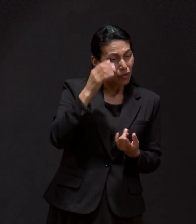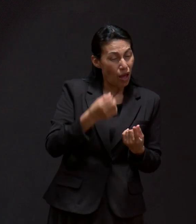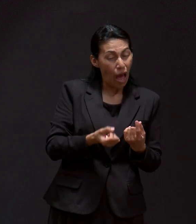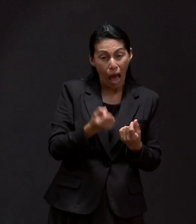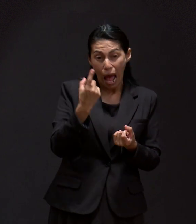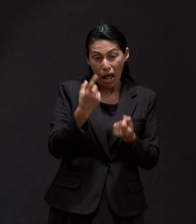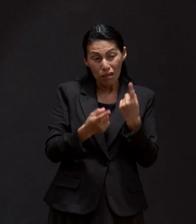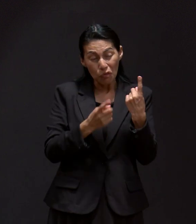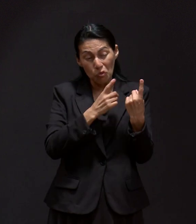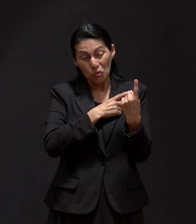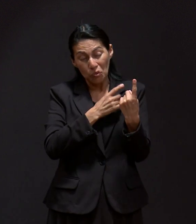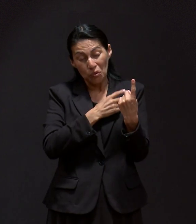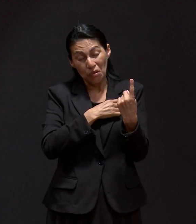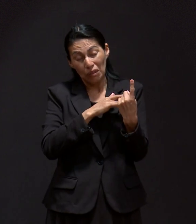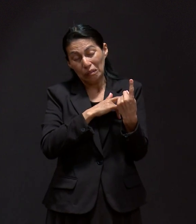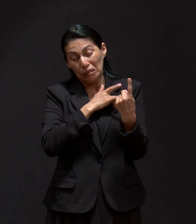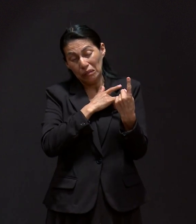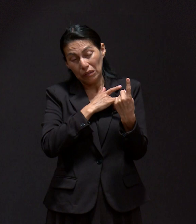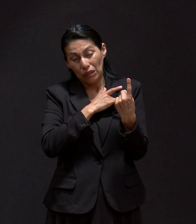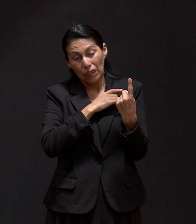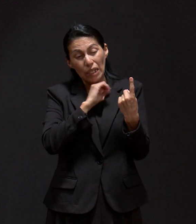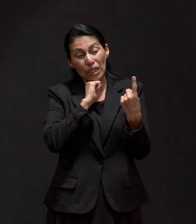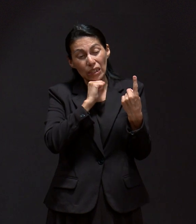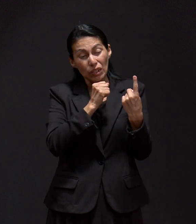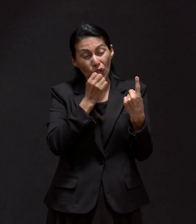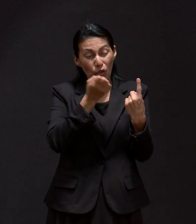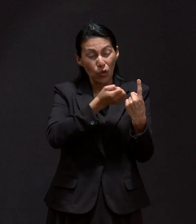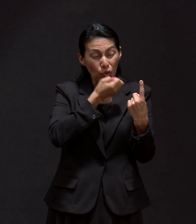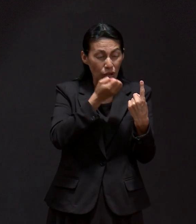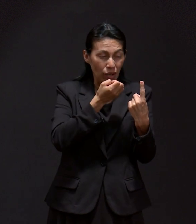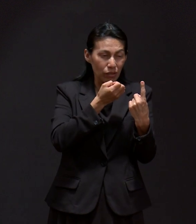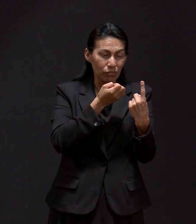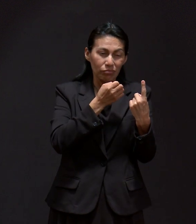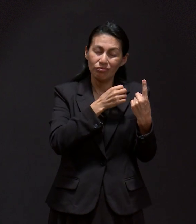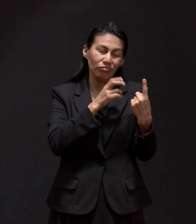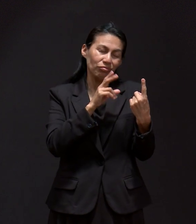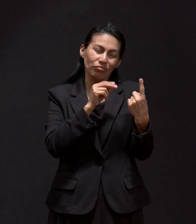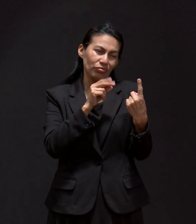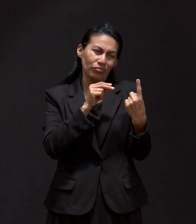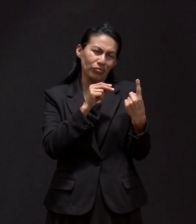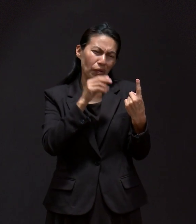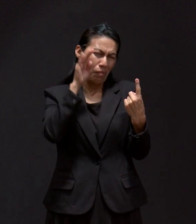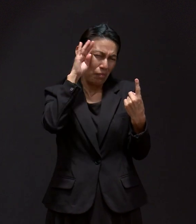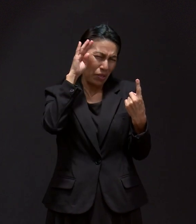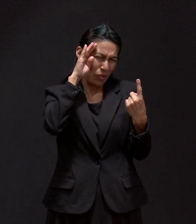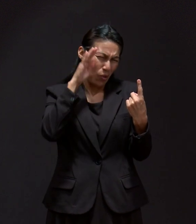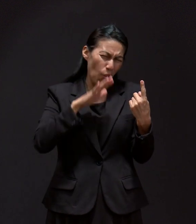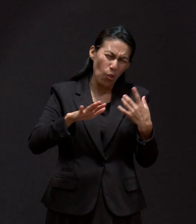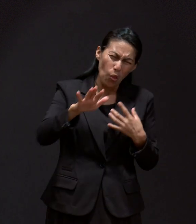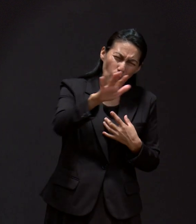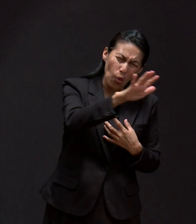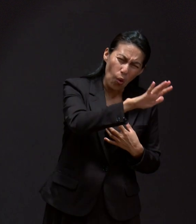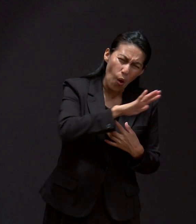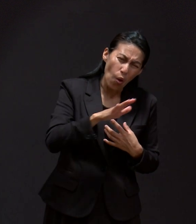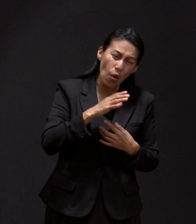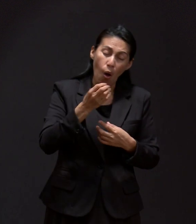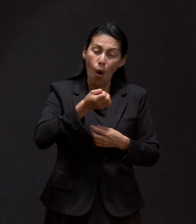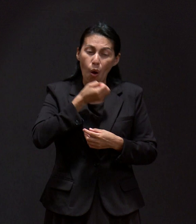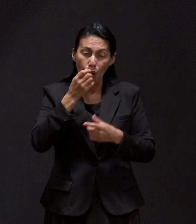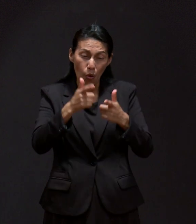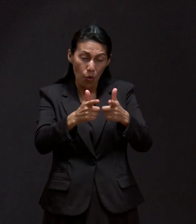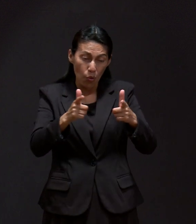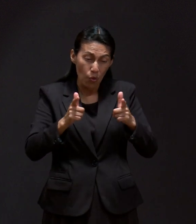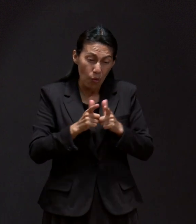quedar solo o sola sin estar en un grupo de oración así es para estar yo creo que